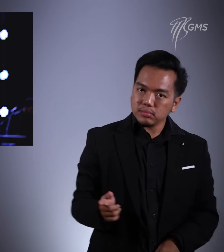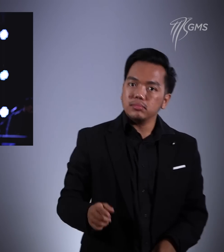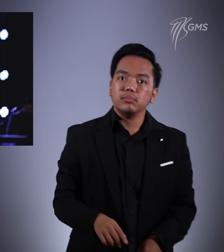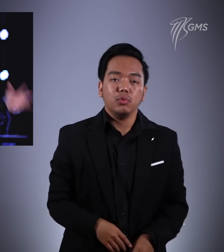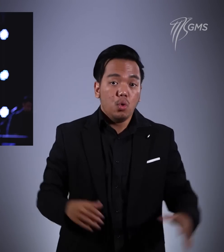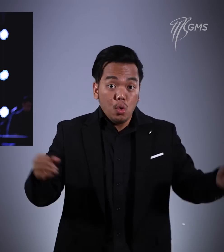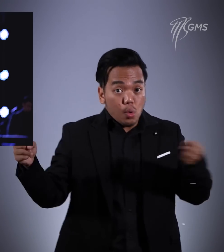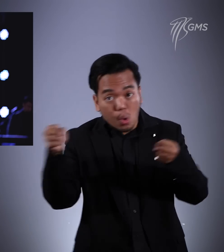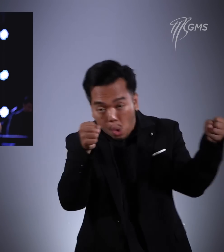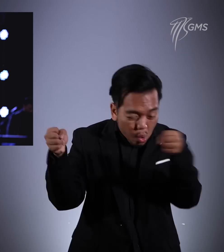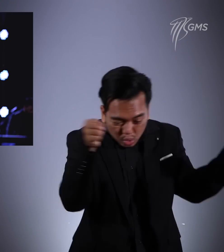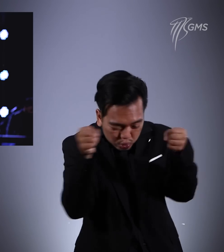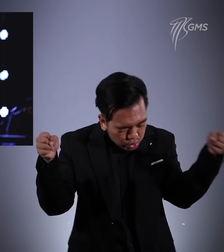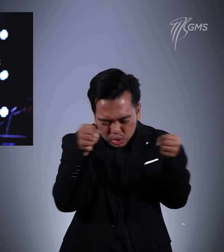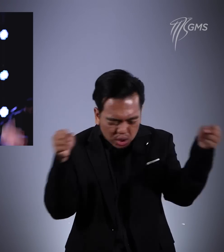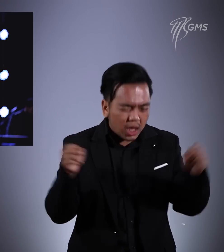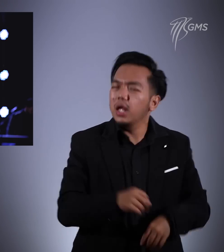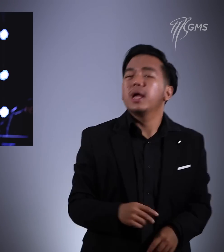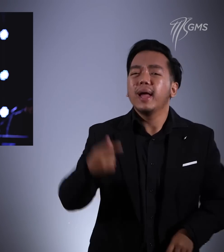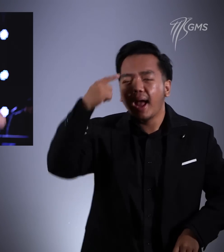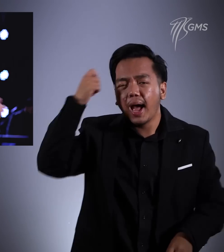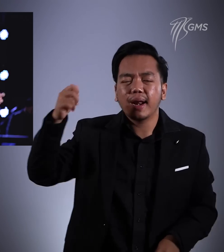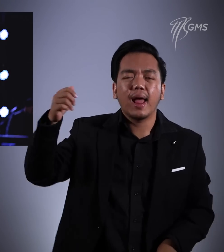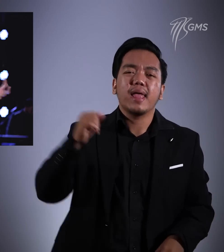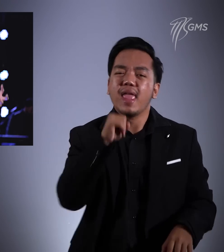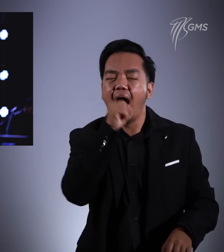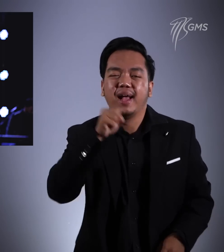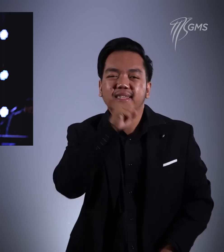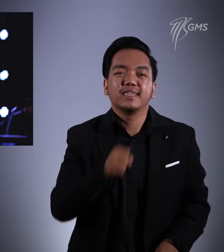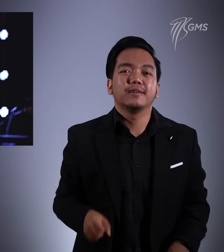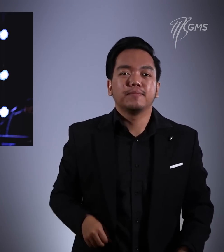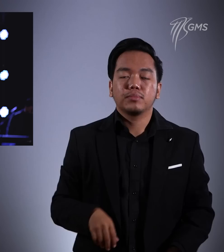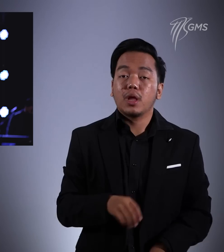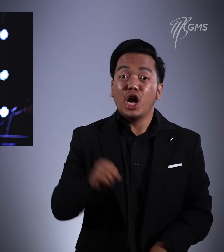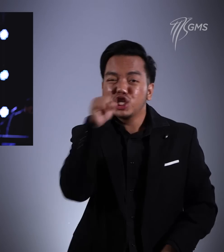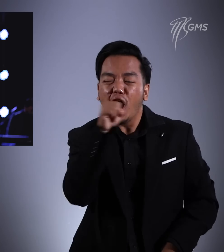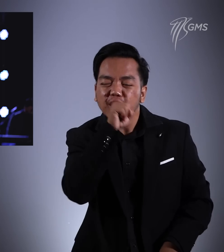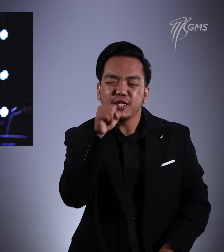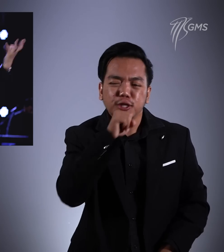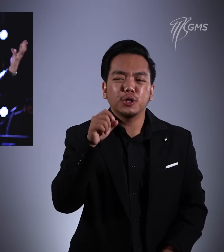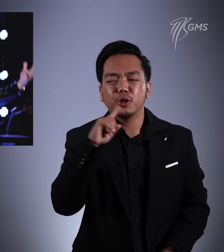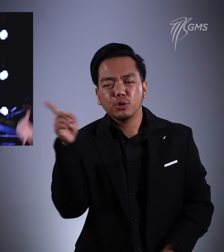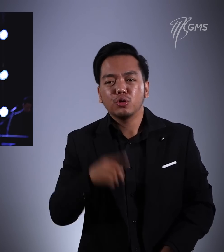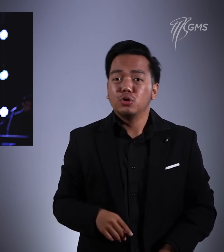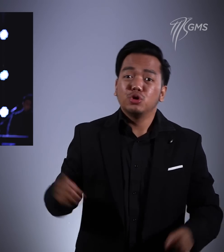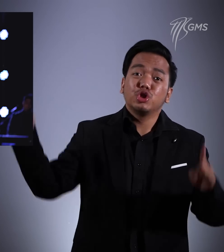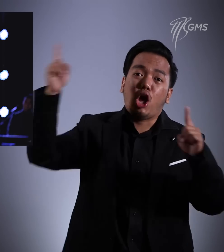you sing your heart out. You sing your faith out. Nyanyi itu kita nyanyi sampai hati kita keluar. Sampai iman kita